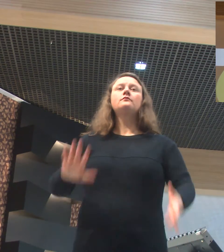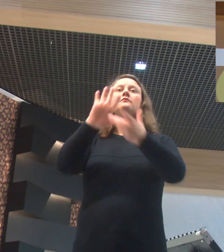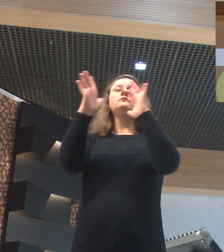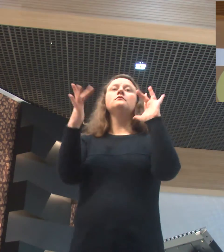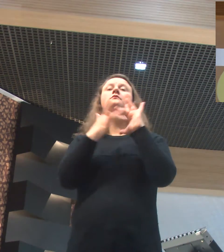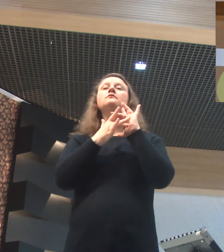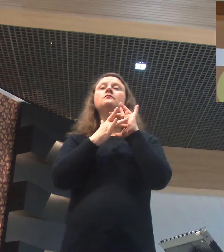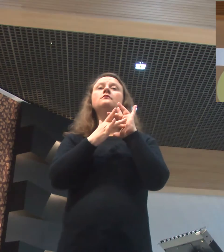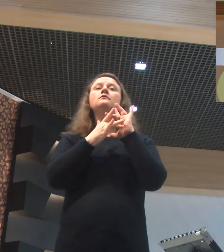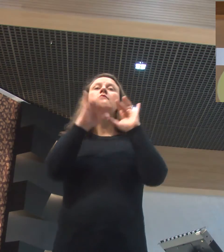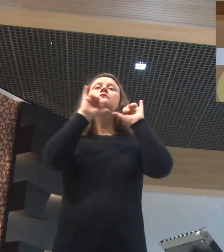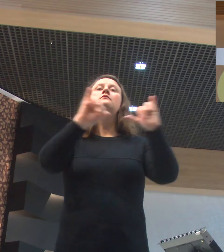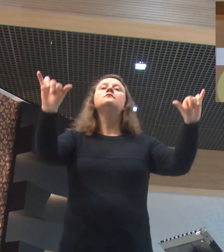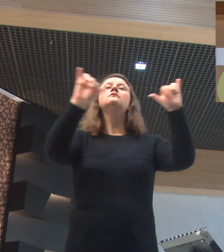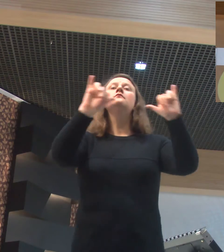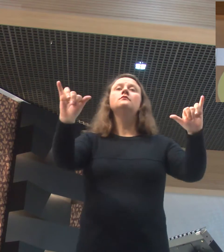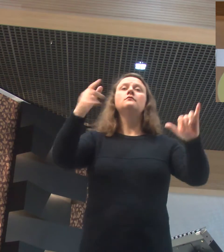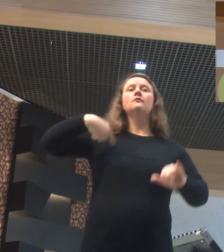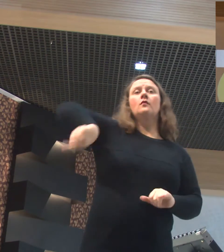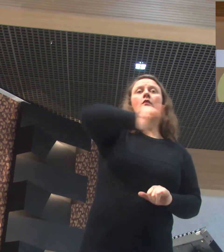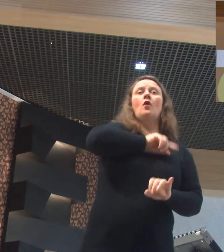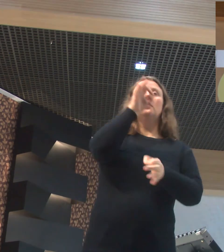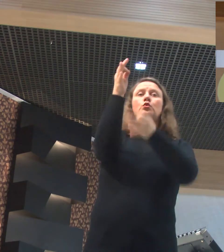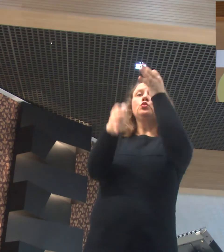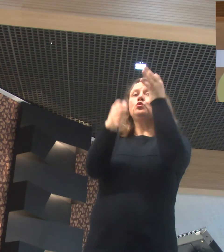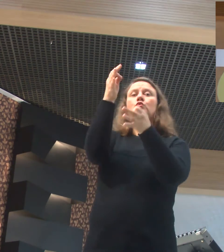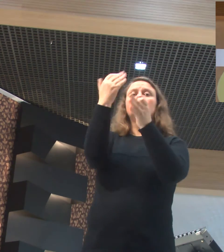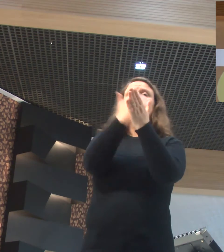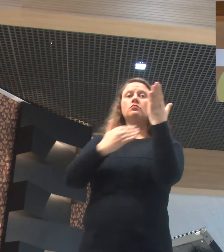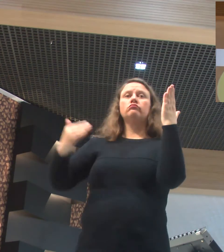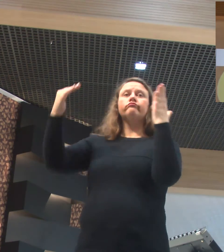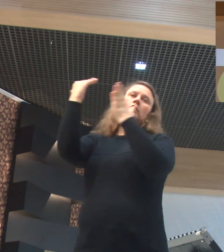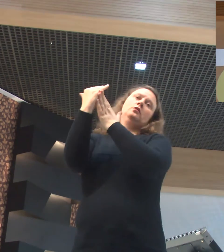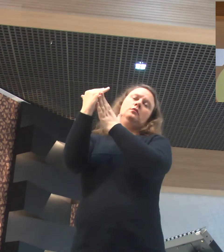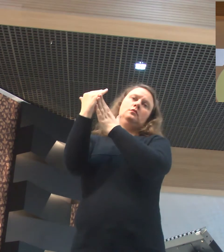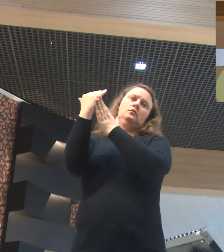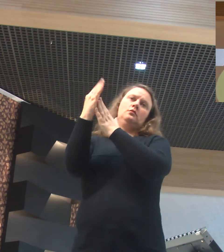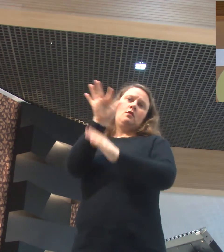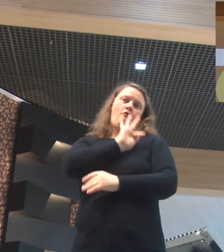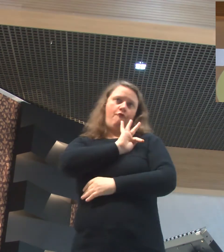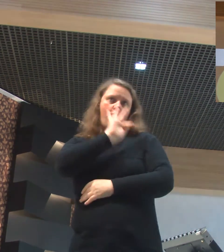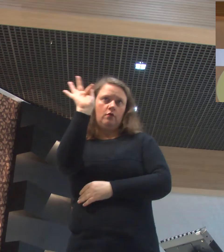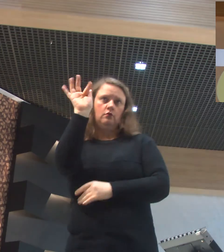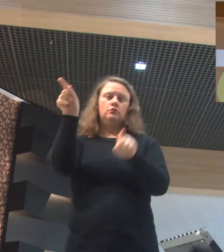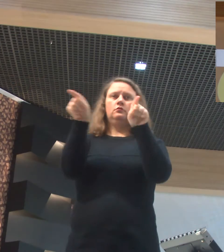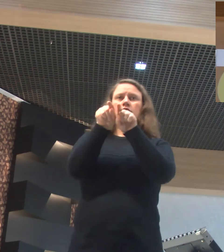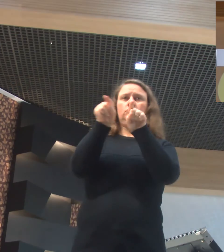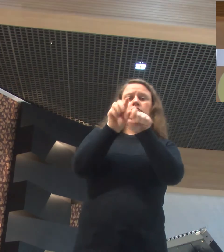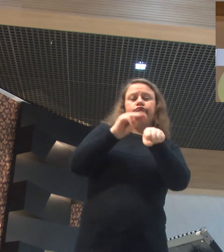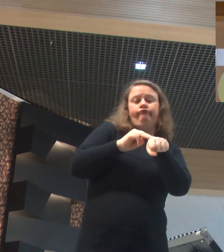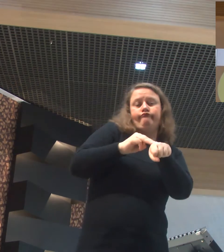então Jesus disse que a nossa justiça tinha que ser muito maior do que a dos fariseus, do